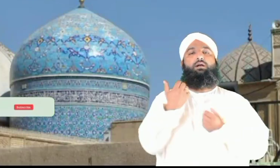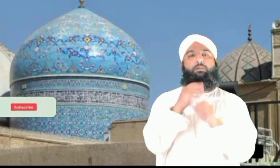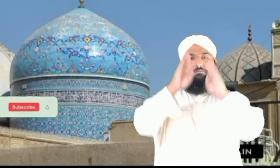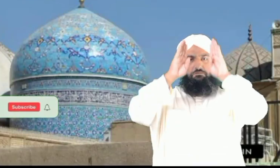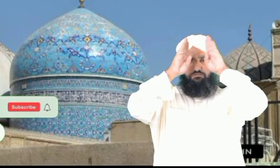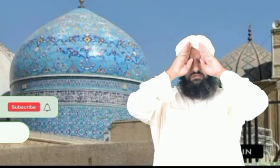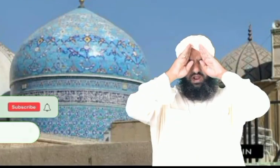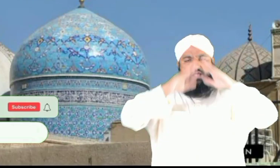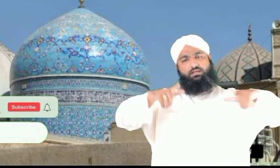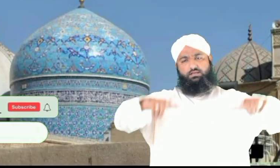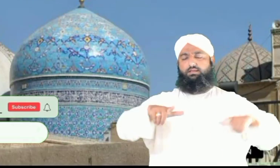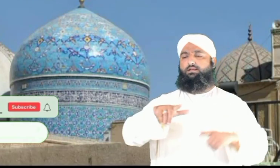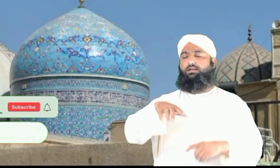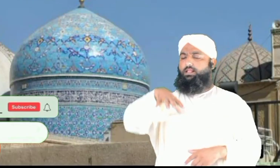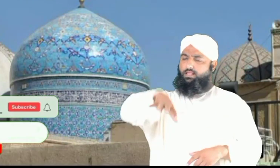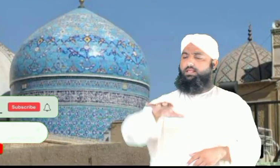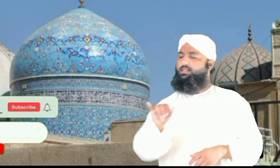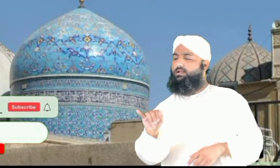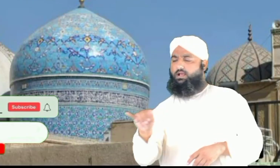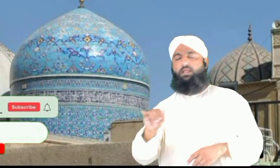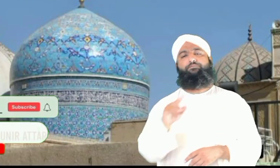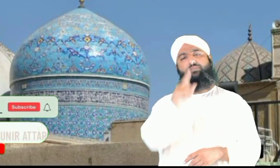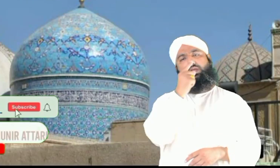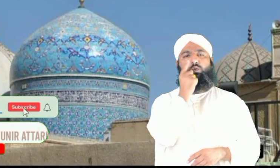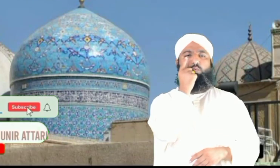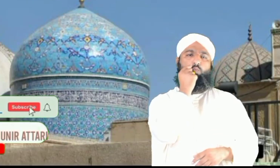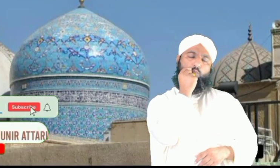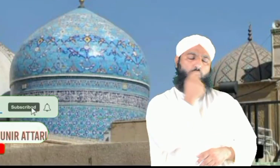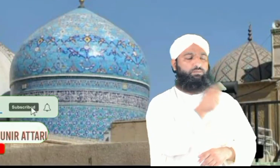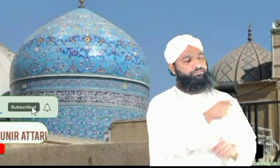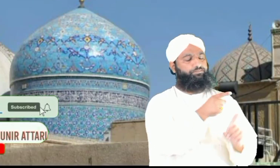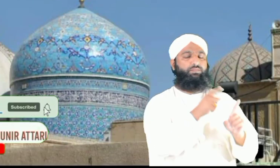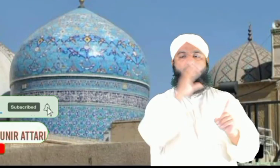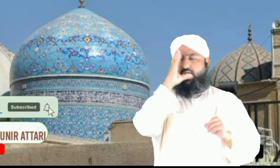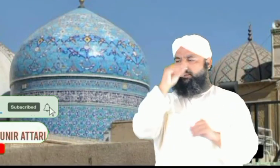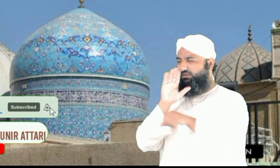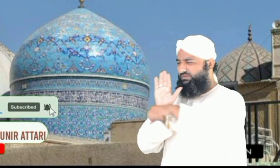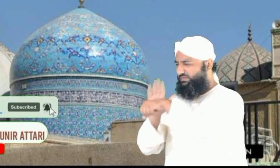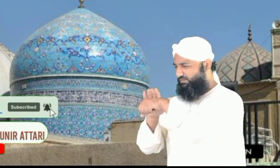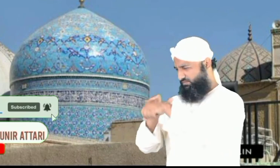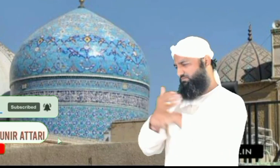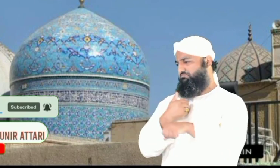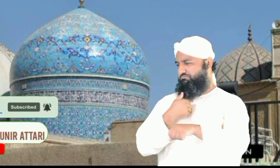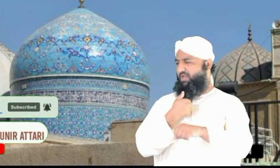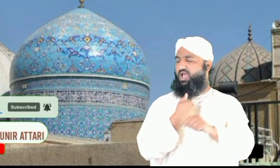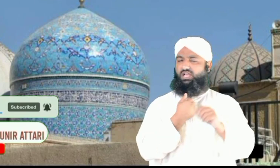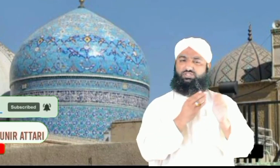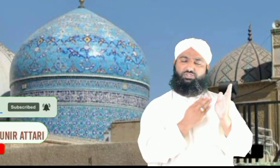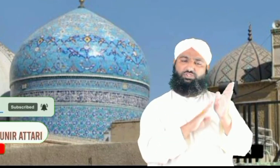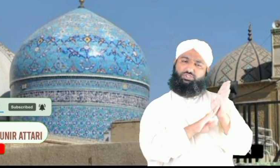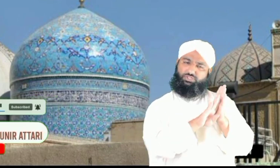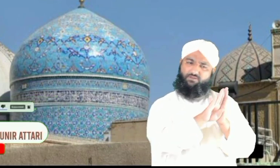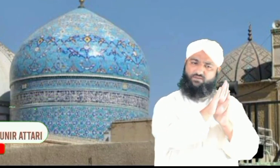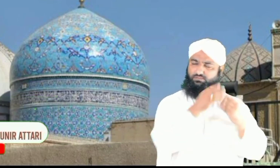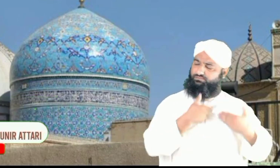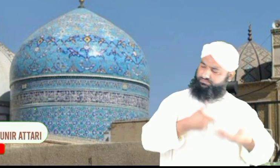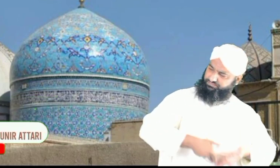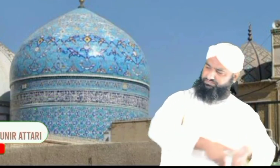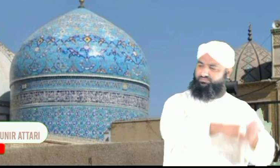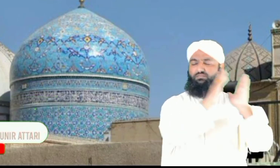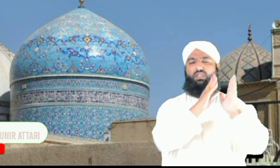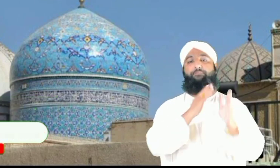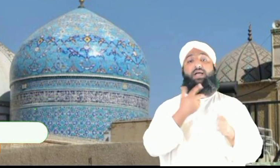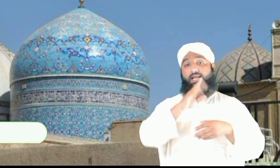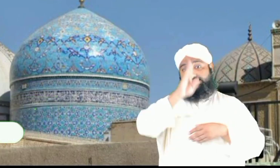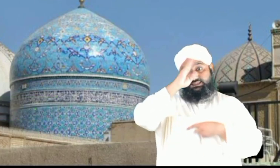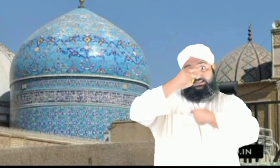وادی معلیٰ کے قریب ایک نوجوان نے اپنی والدہ سے سفر کی اجازت مانگی کہ امی جان علم دین سیکھنے کے لیے سفر